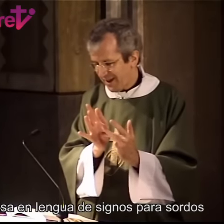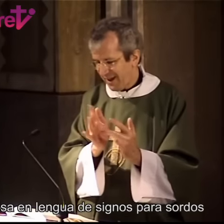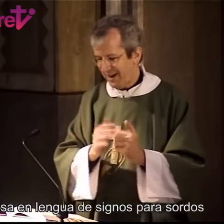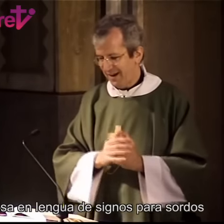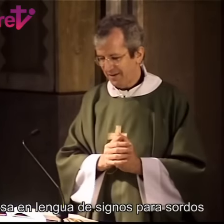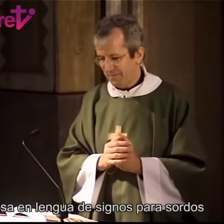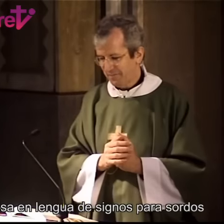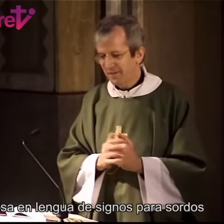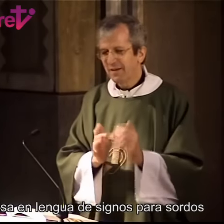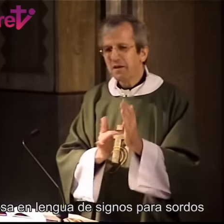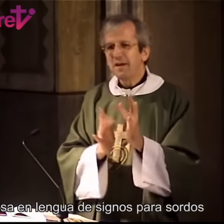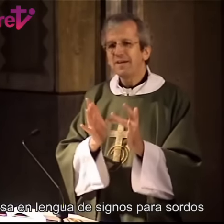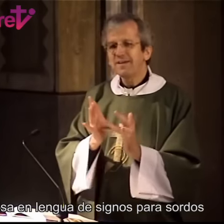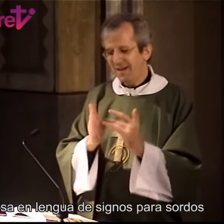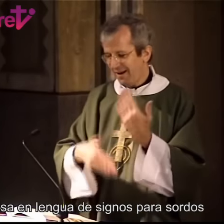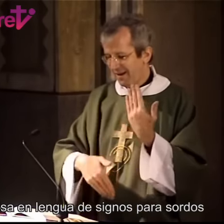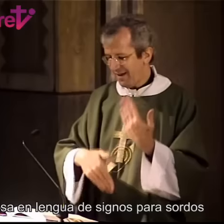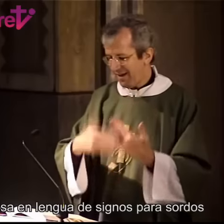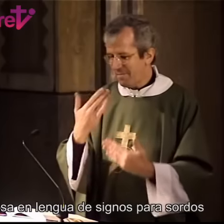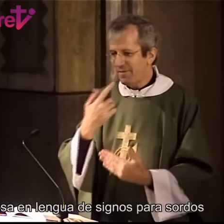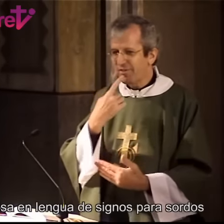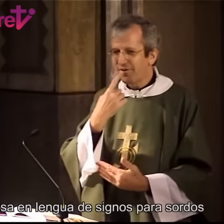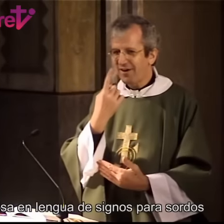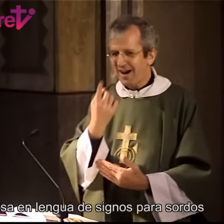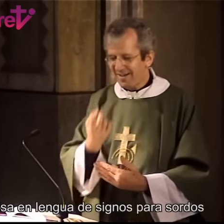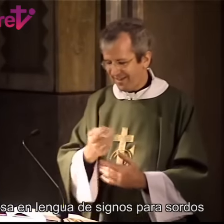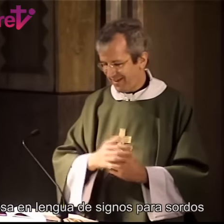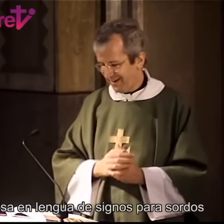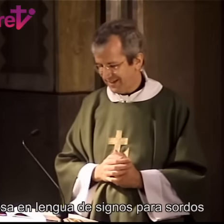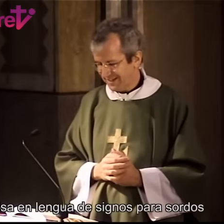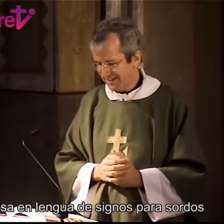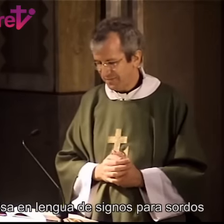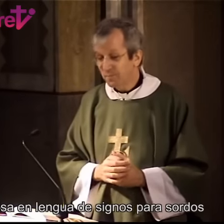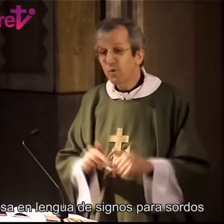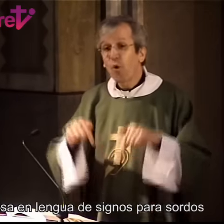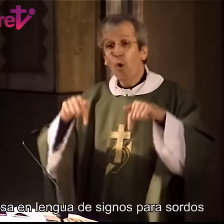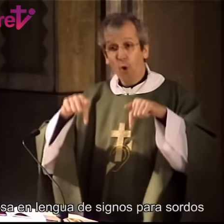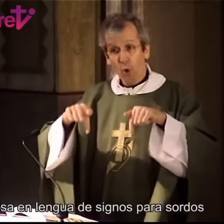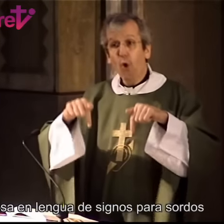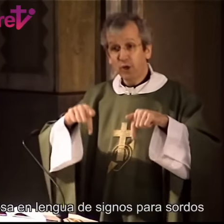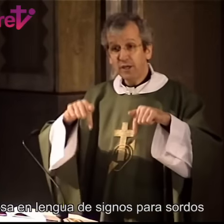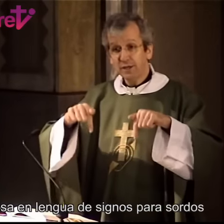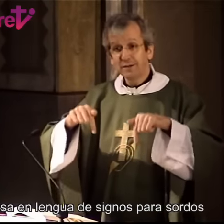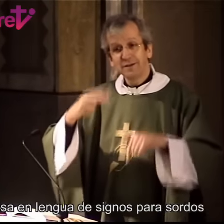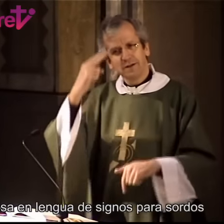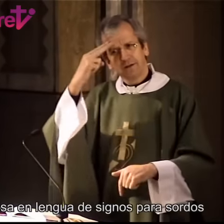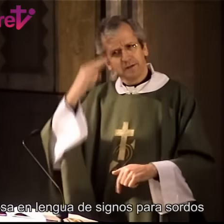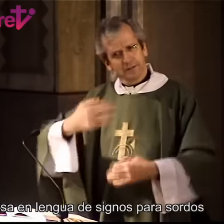él. Y él empezó a decirles: hoy se